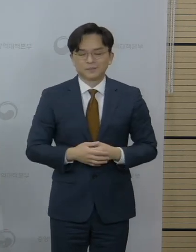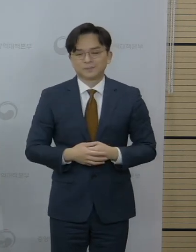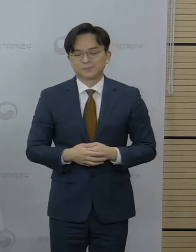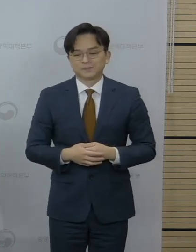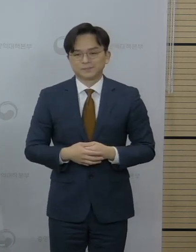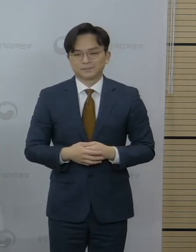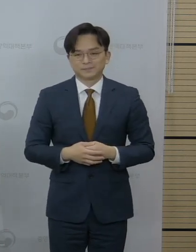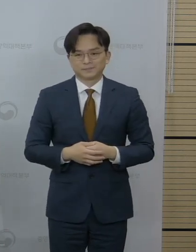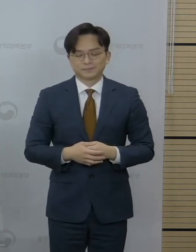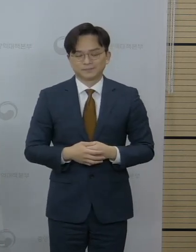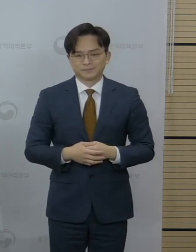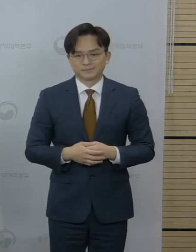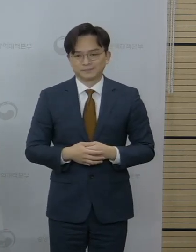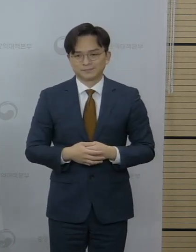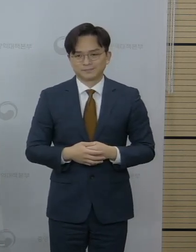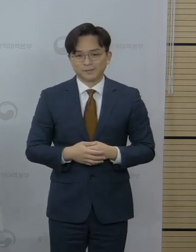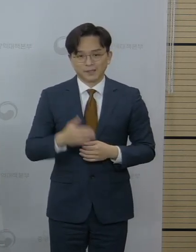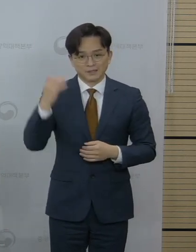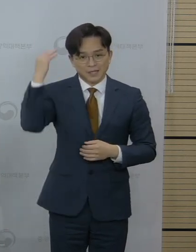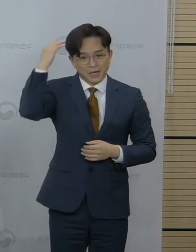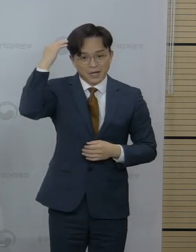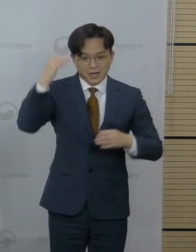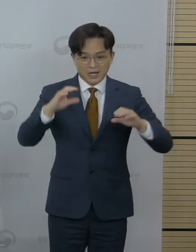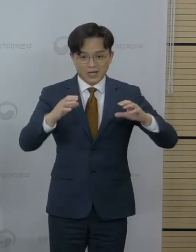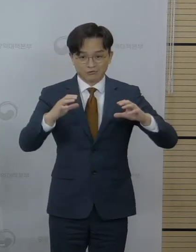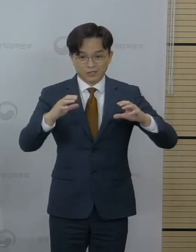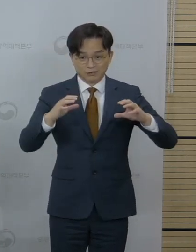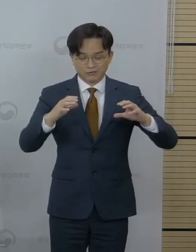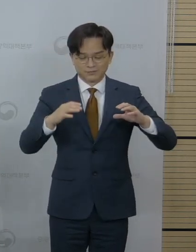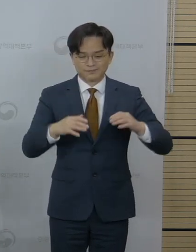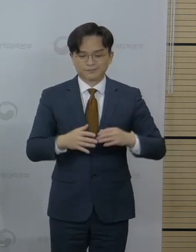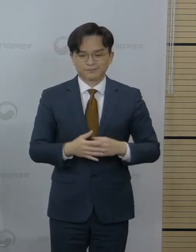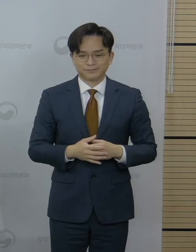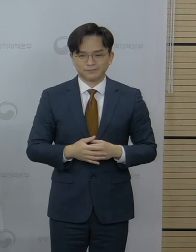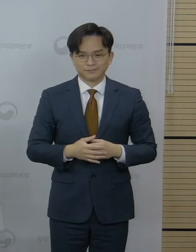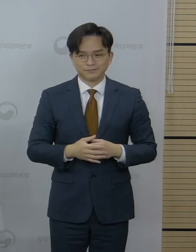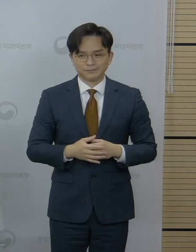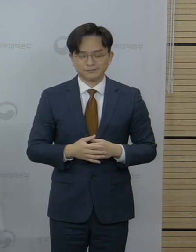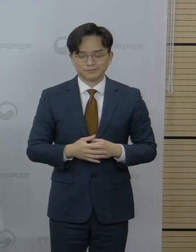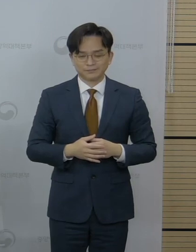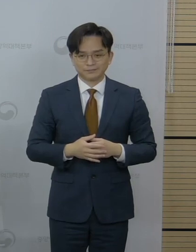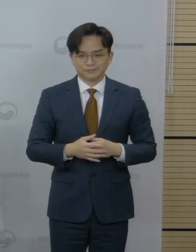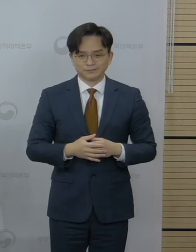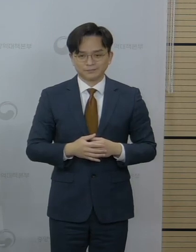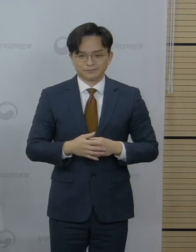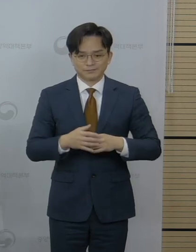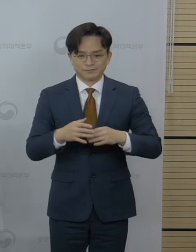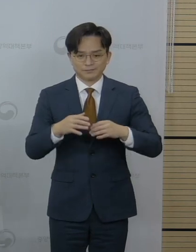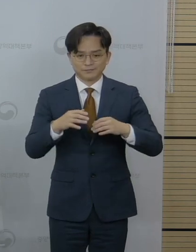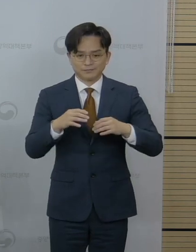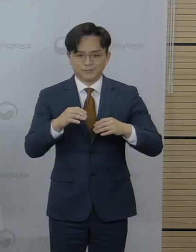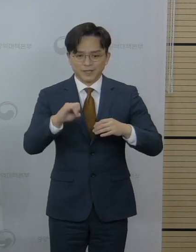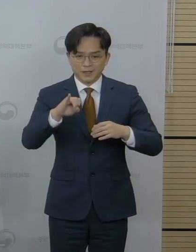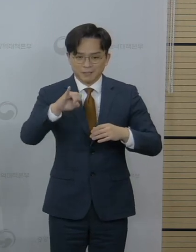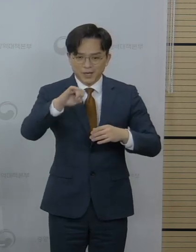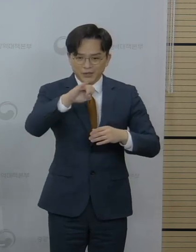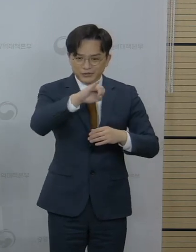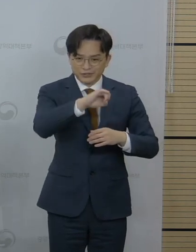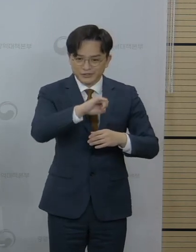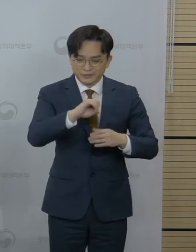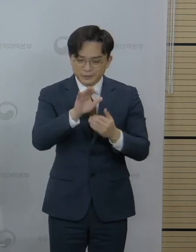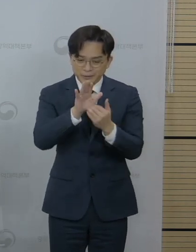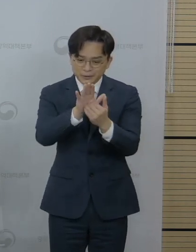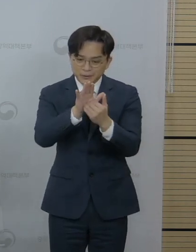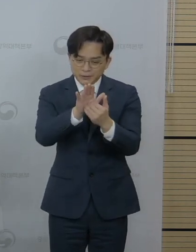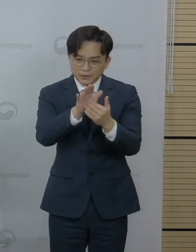경우에는 사실상 신종 감염병 또 감염병 전반에 대한 백신의 플랫폼에 있어서 그것을